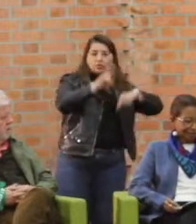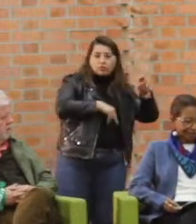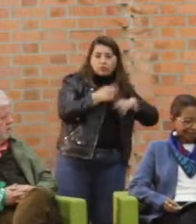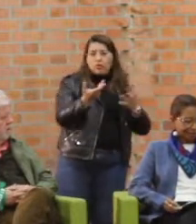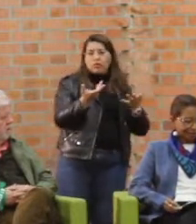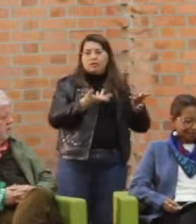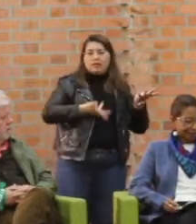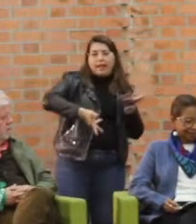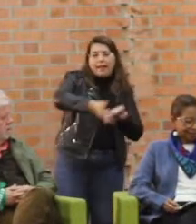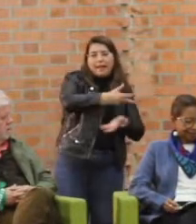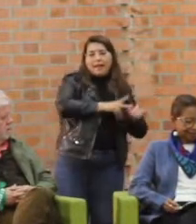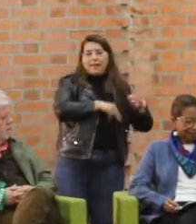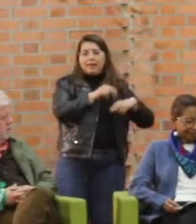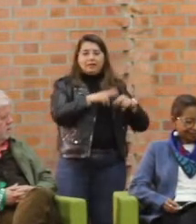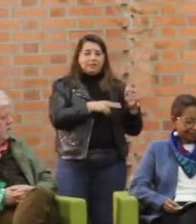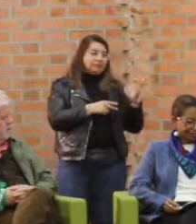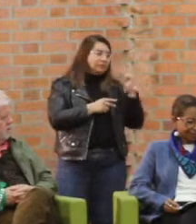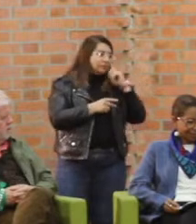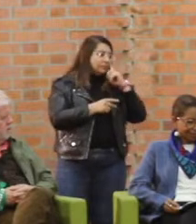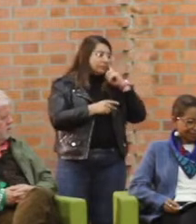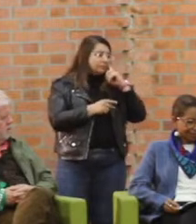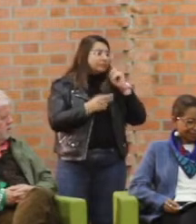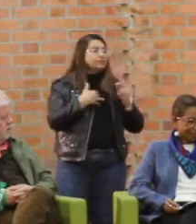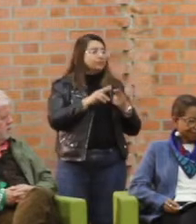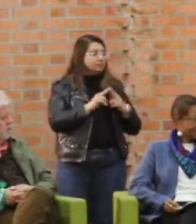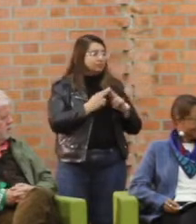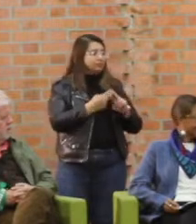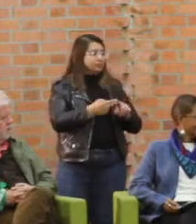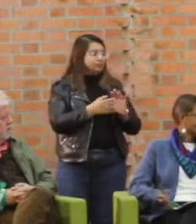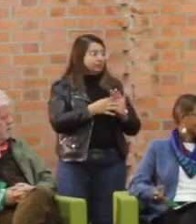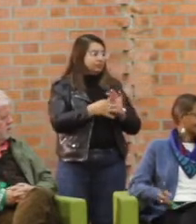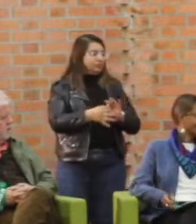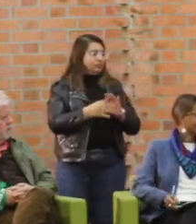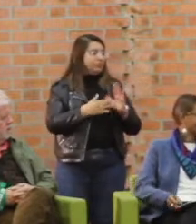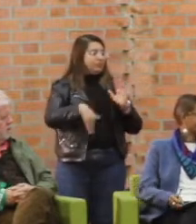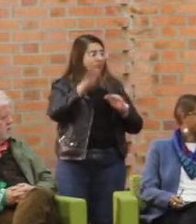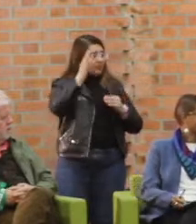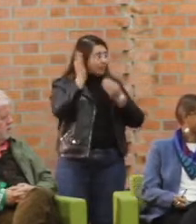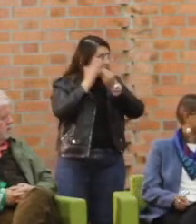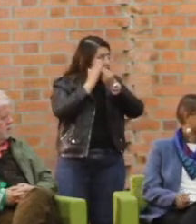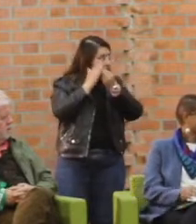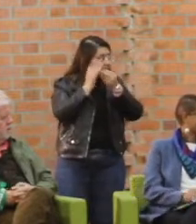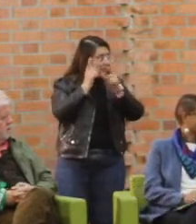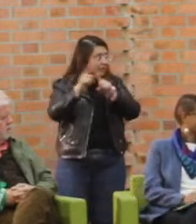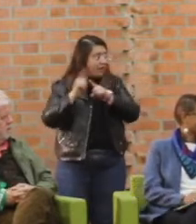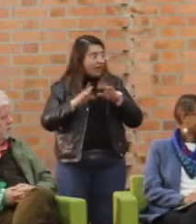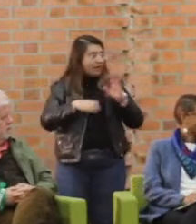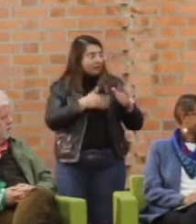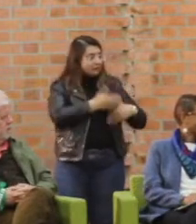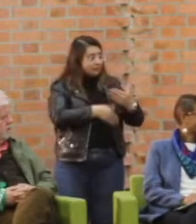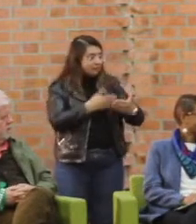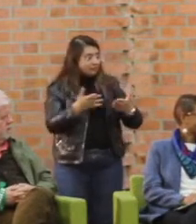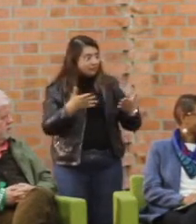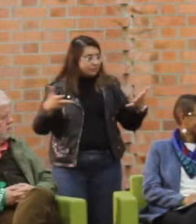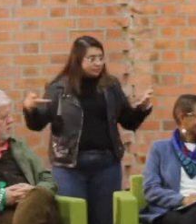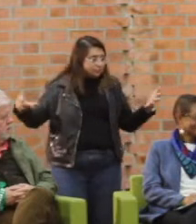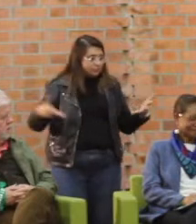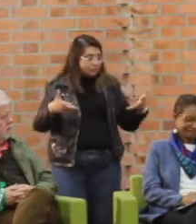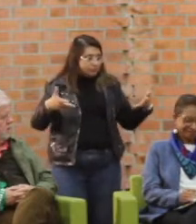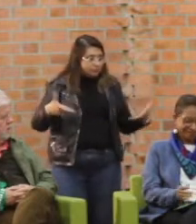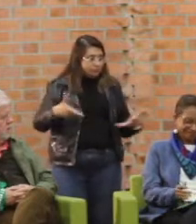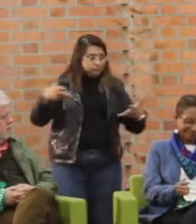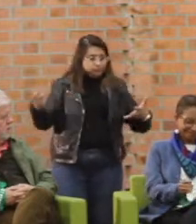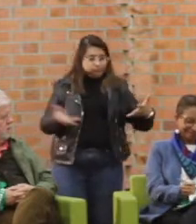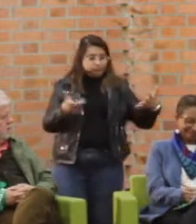servían para cuidar los embarazos eran los mismos saberes y procedimientos que servían para terminar los